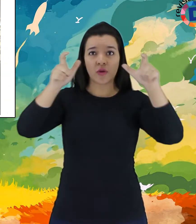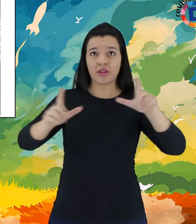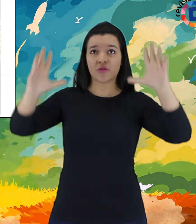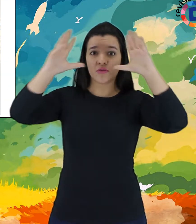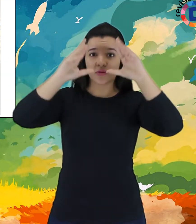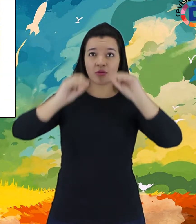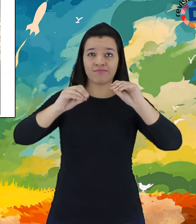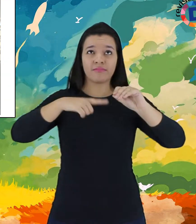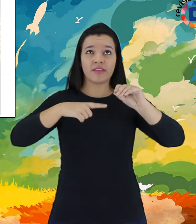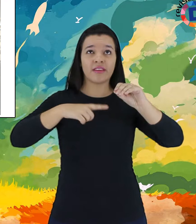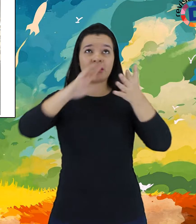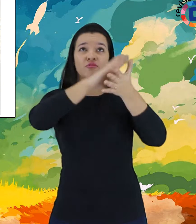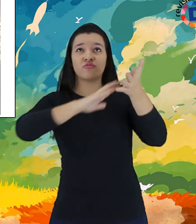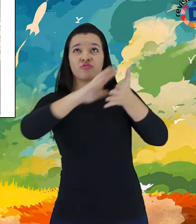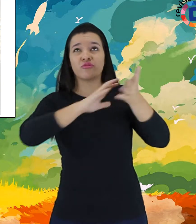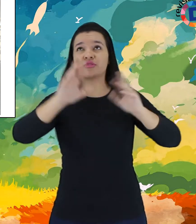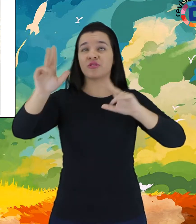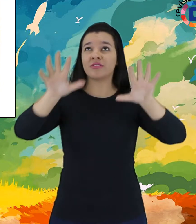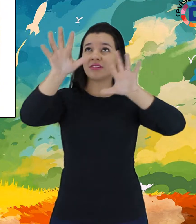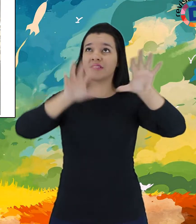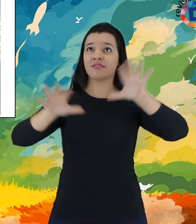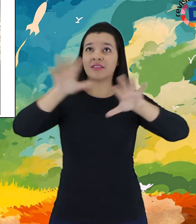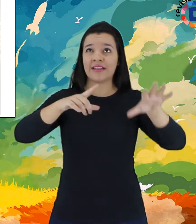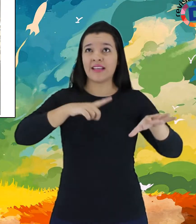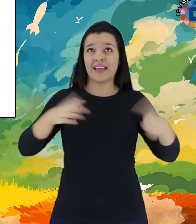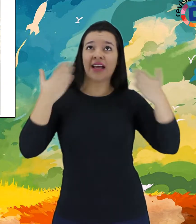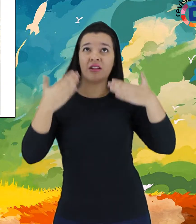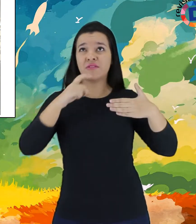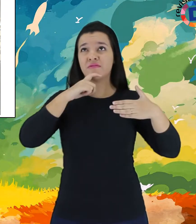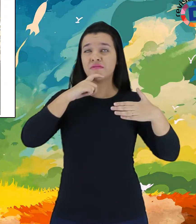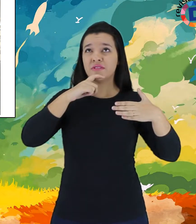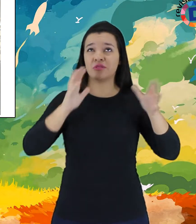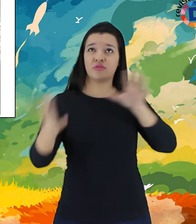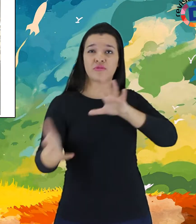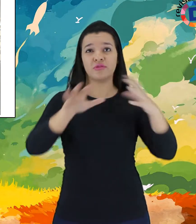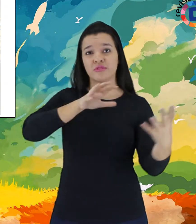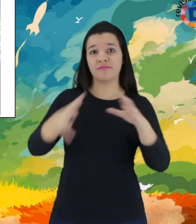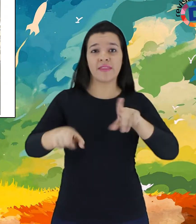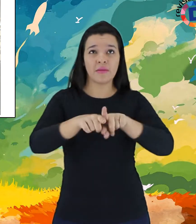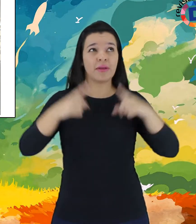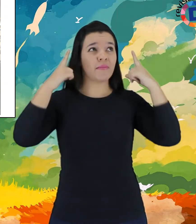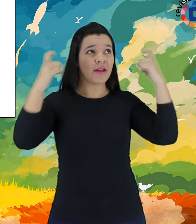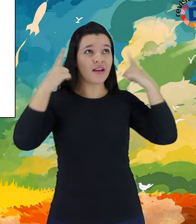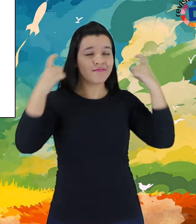de texturas diversas, alteração de temperatura e sensores sonoros e